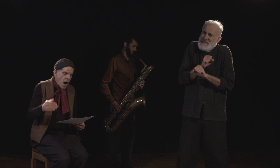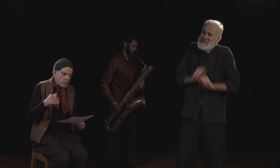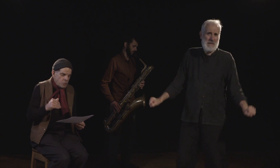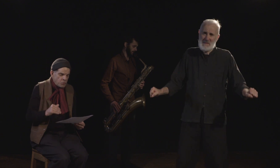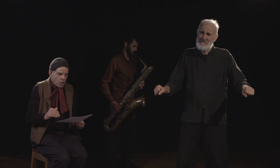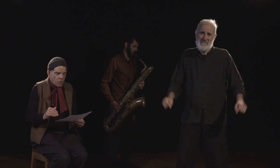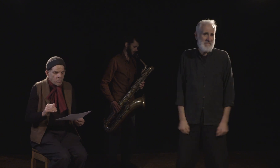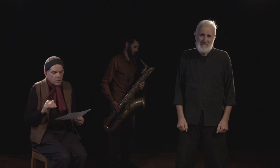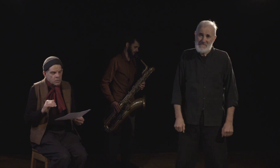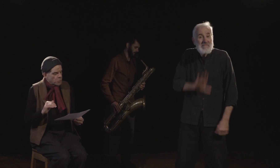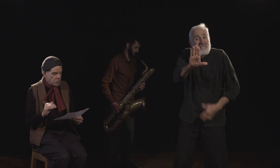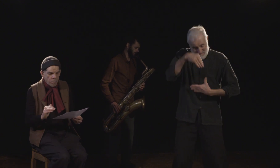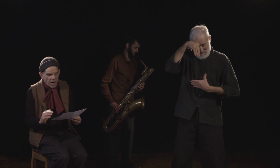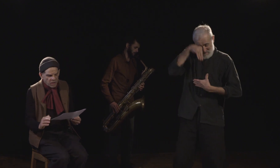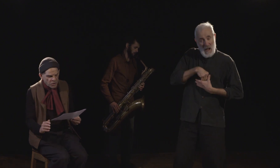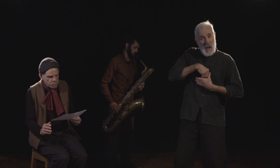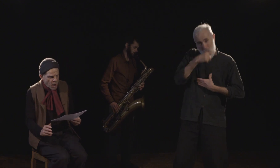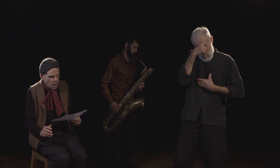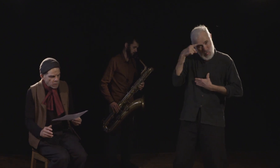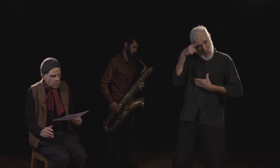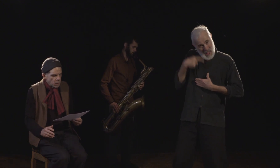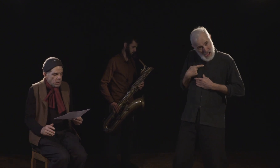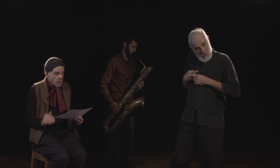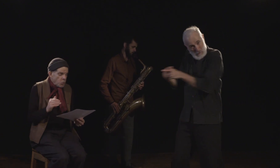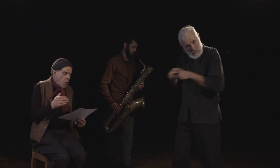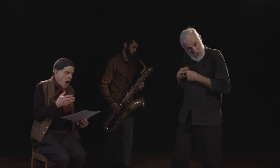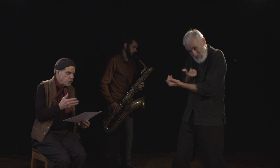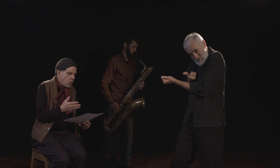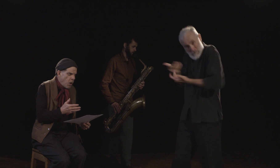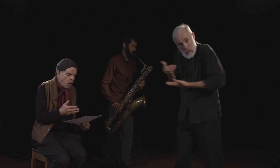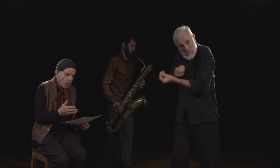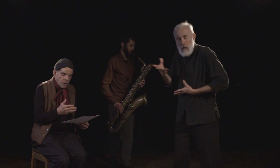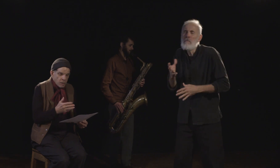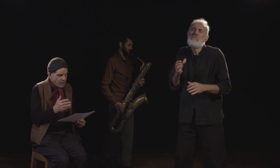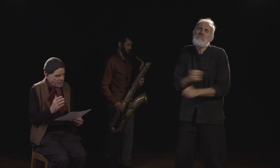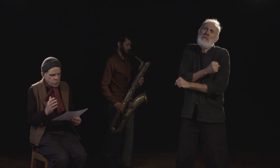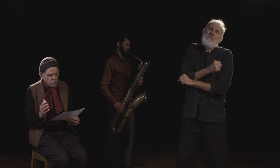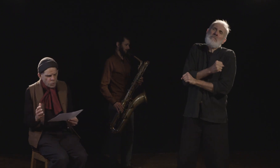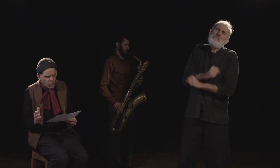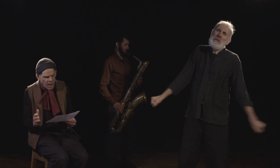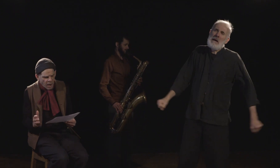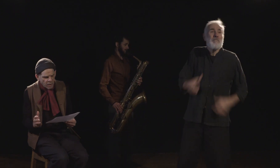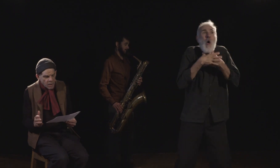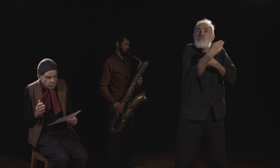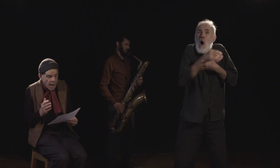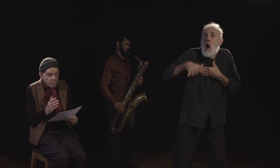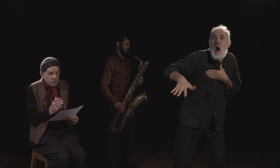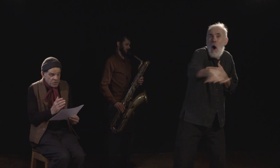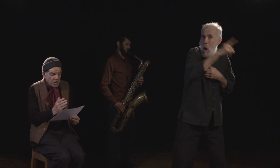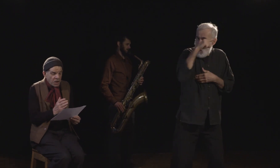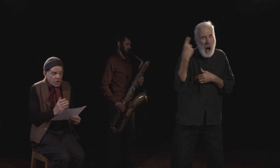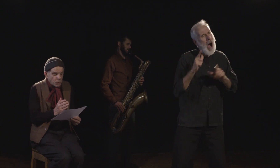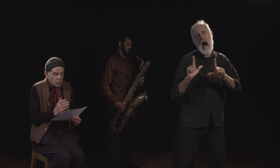Le noir dedans ne se partage pas et le noir dehors est toujours là,